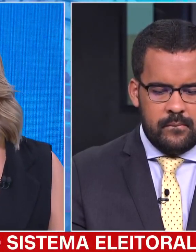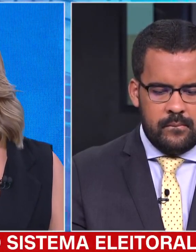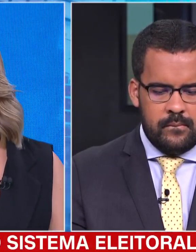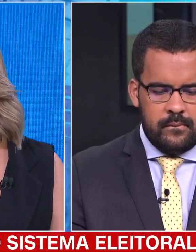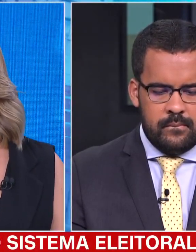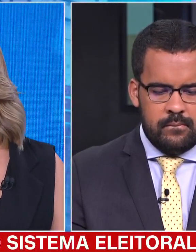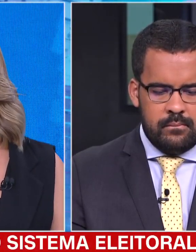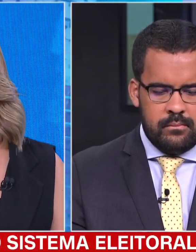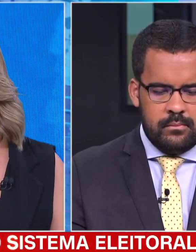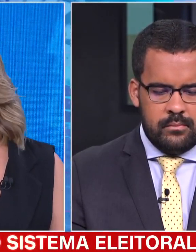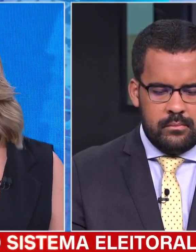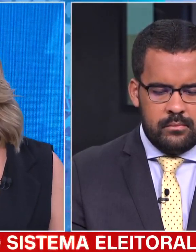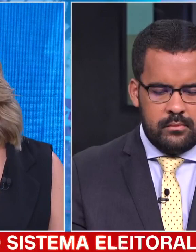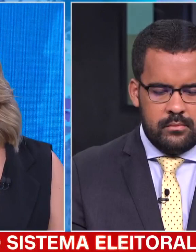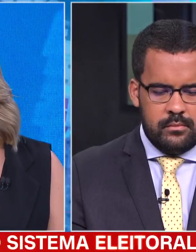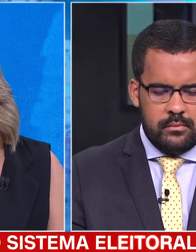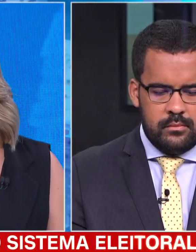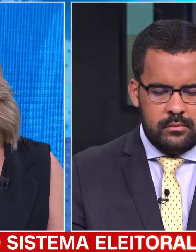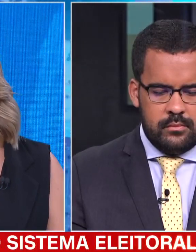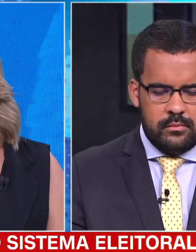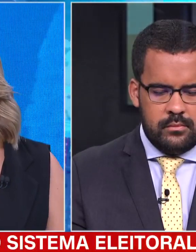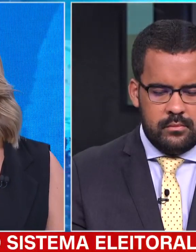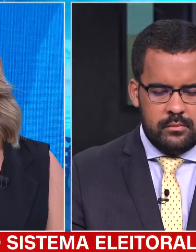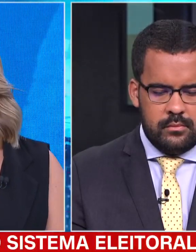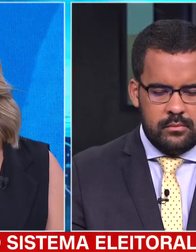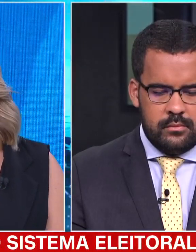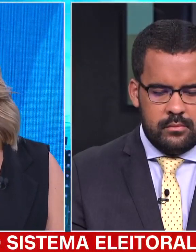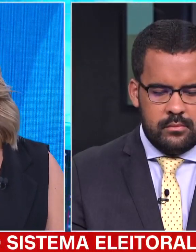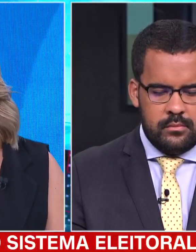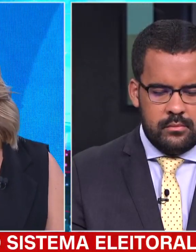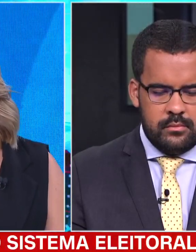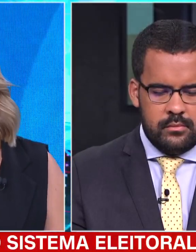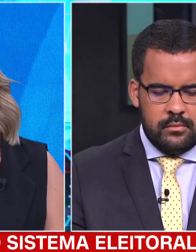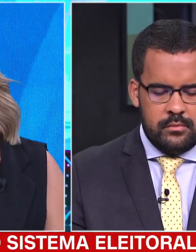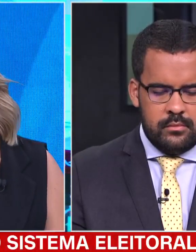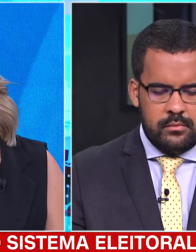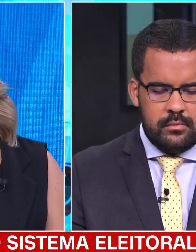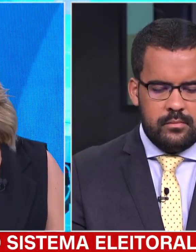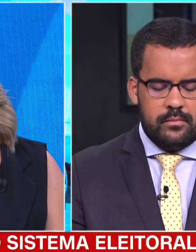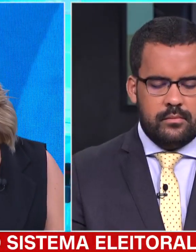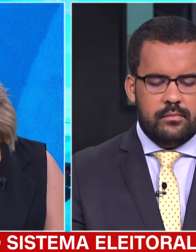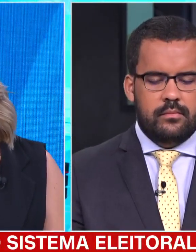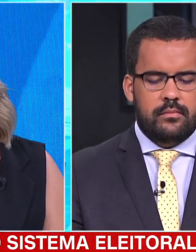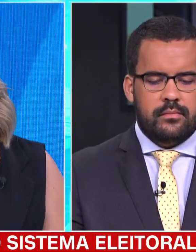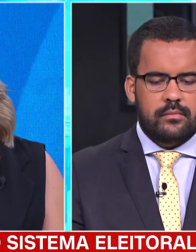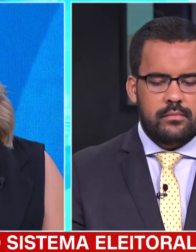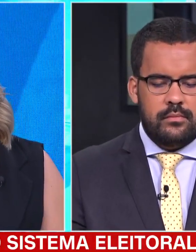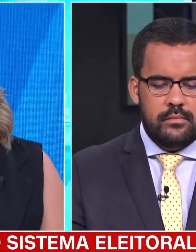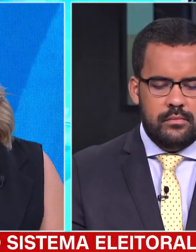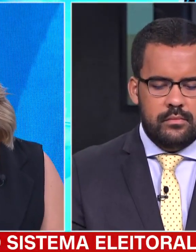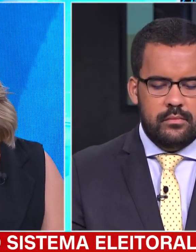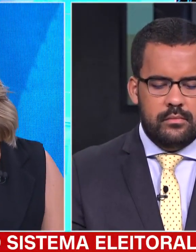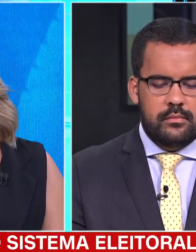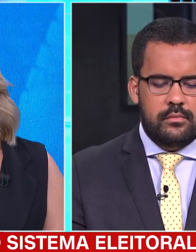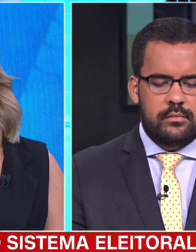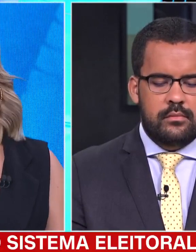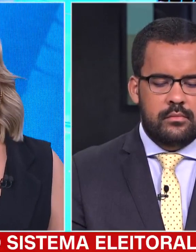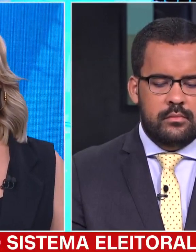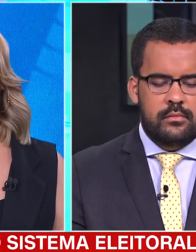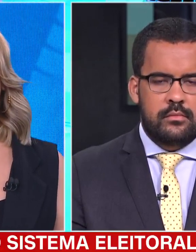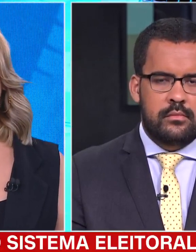não corresponder às a fatos apurados insuflado vida imprópria e descrédito